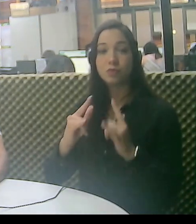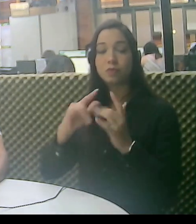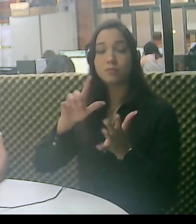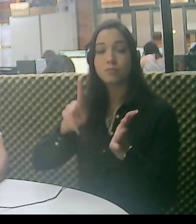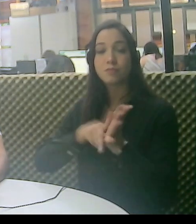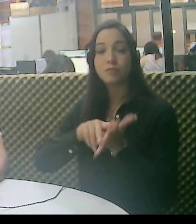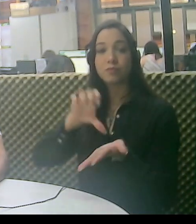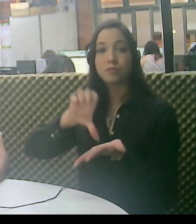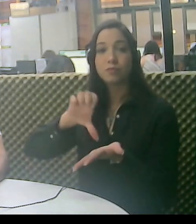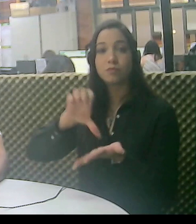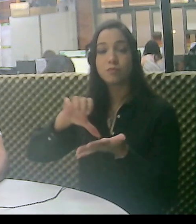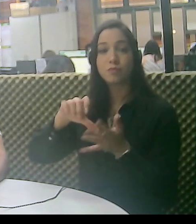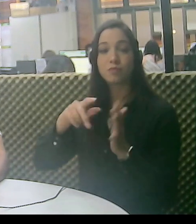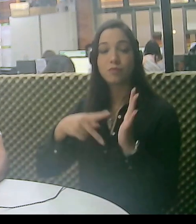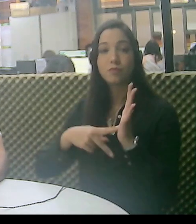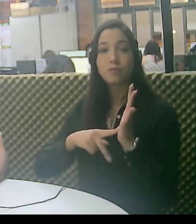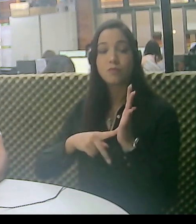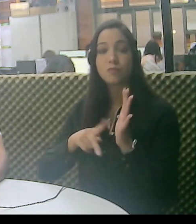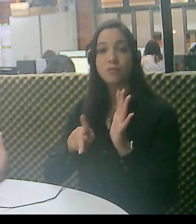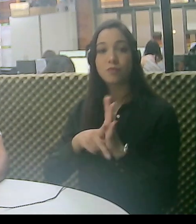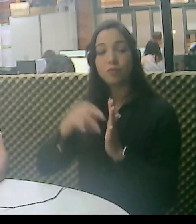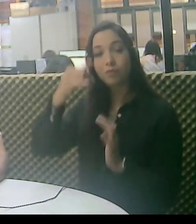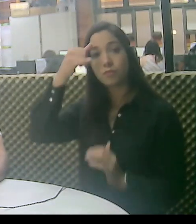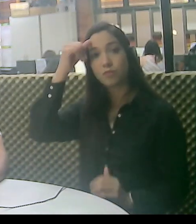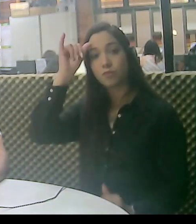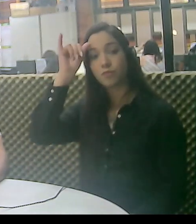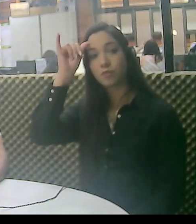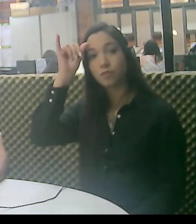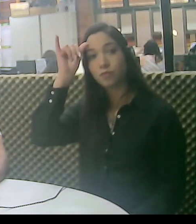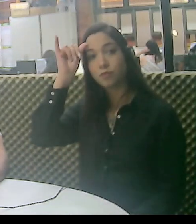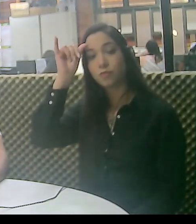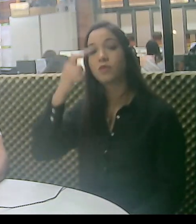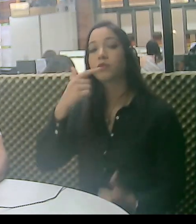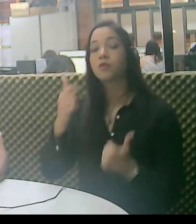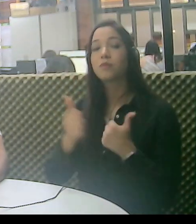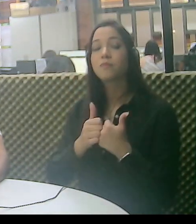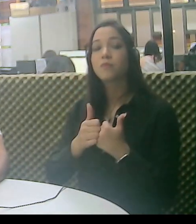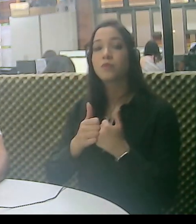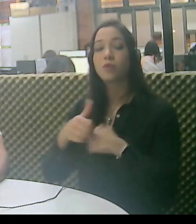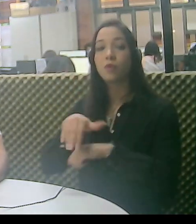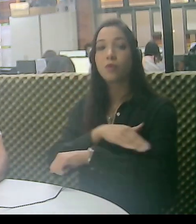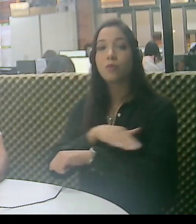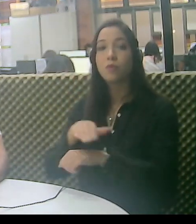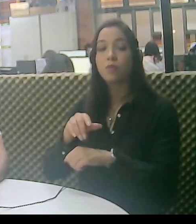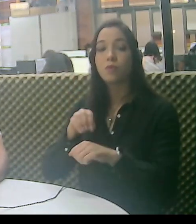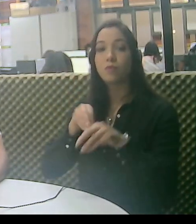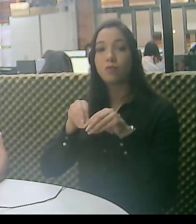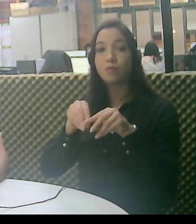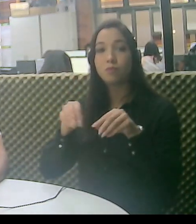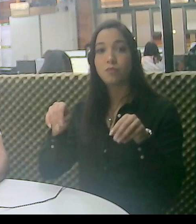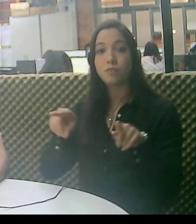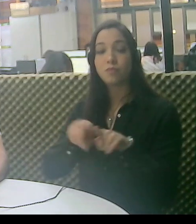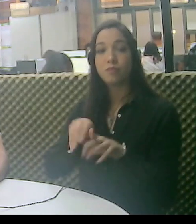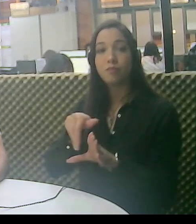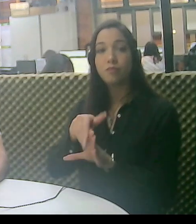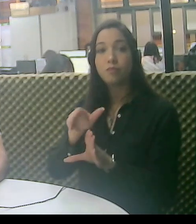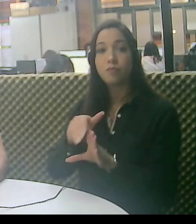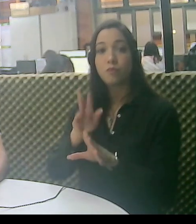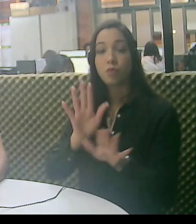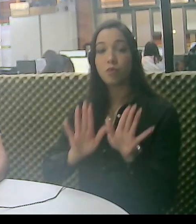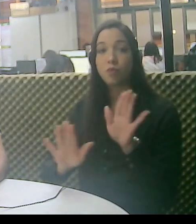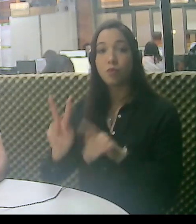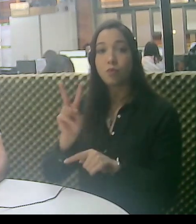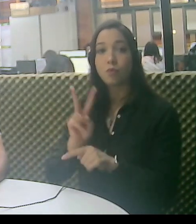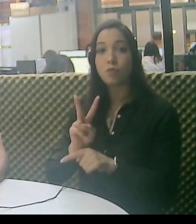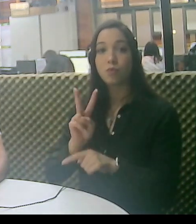Melo, Conselho Rural Tenda dos Morenos, com acesso via trecho de estrada de terra. Os moradores também são orientados quanto aos